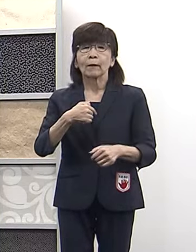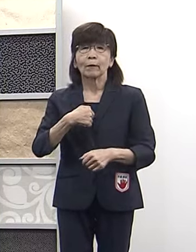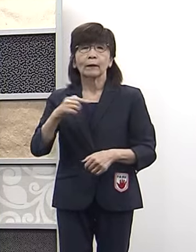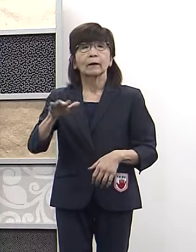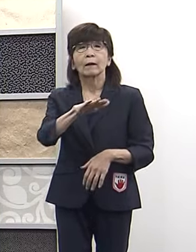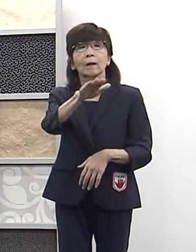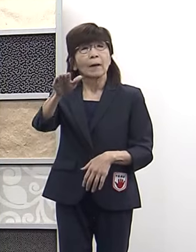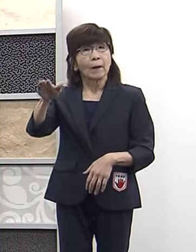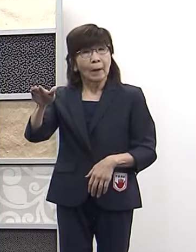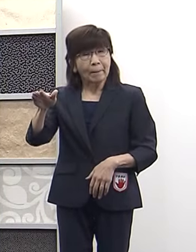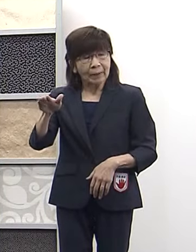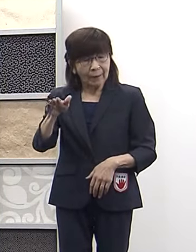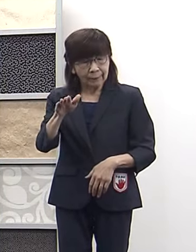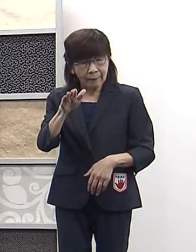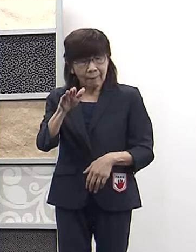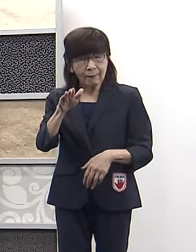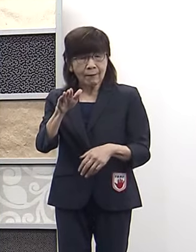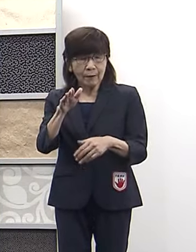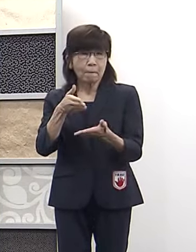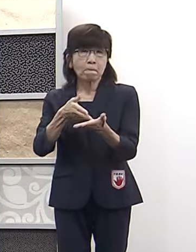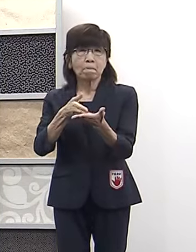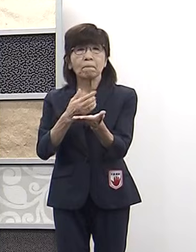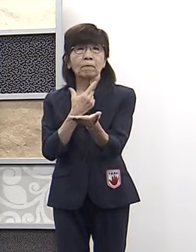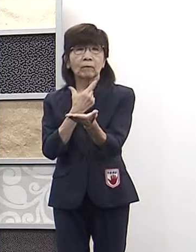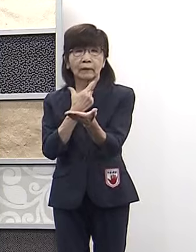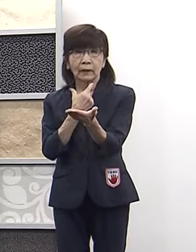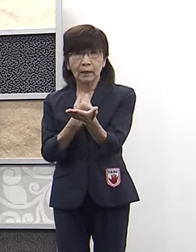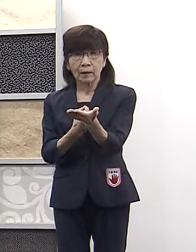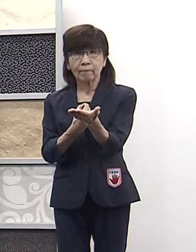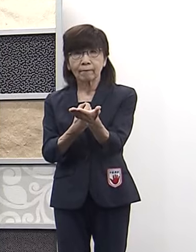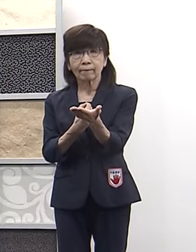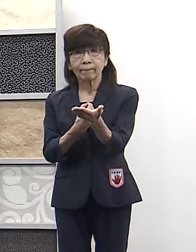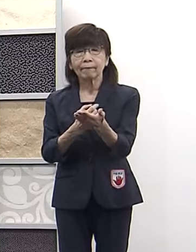民の皆様にメッセージを申し上げたいと思います。